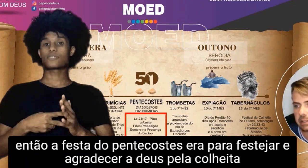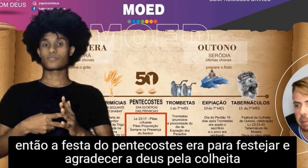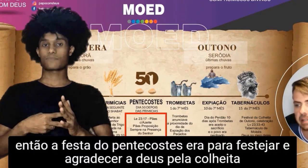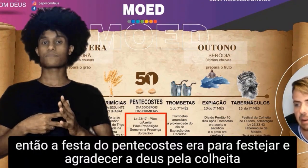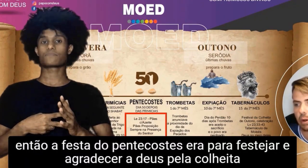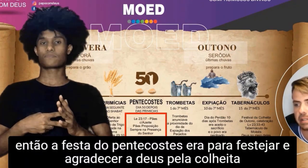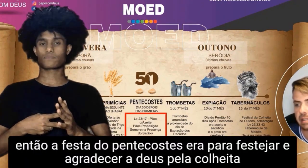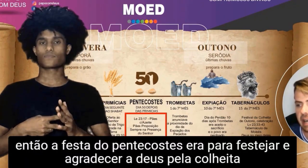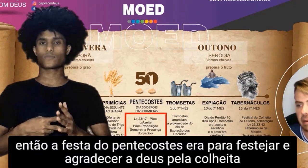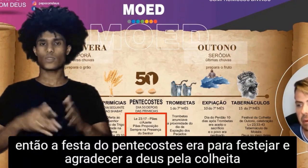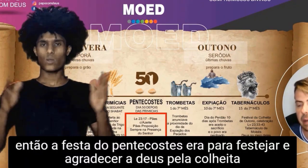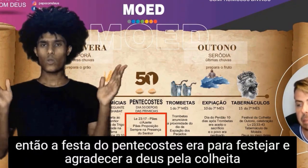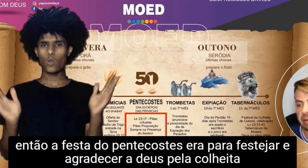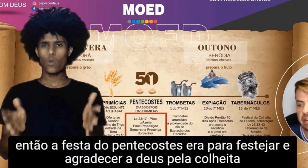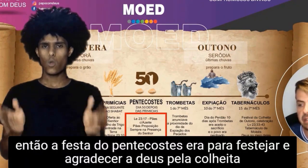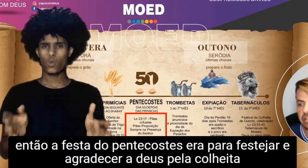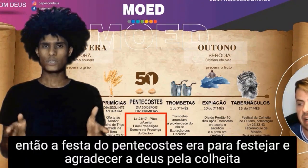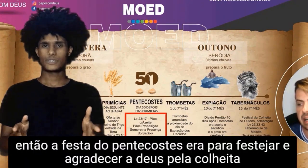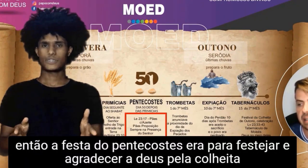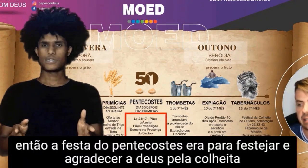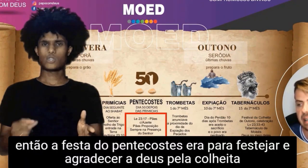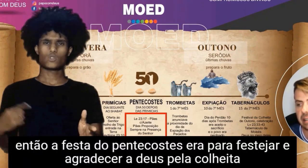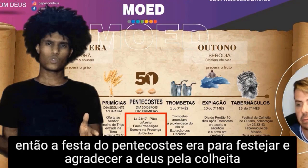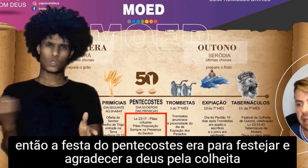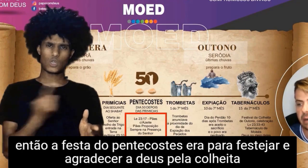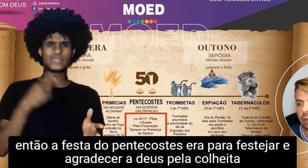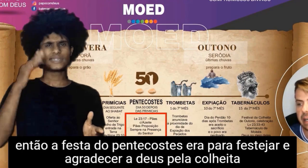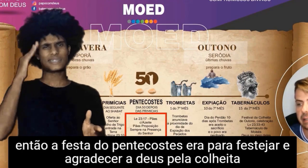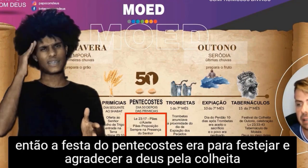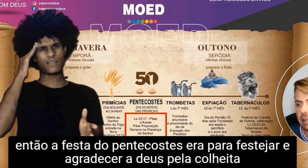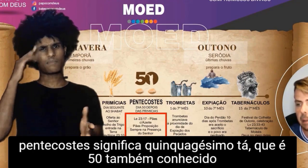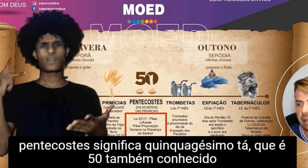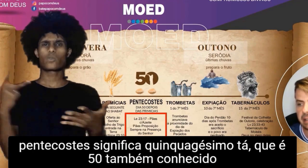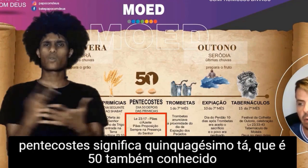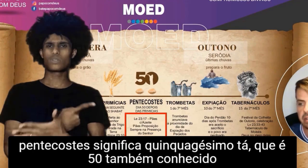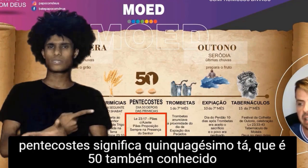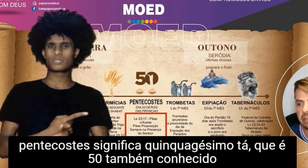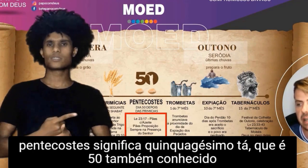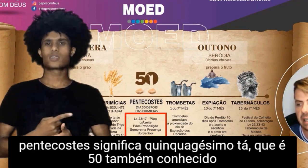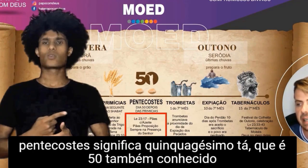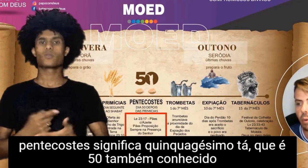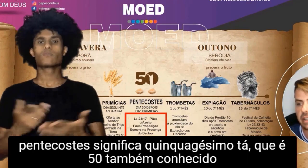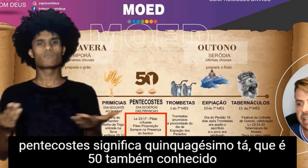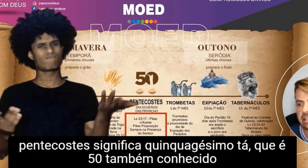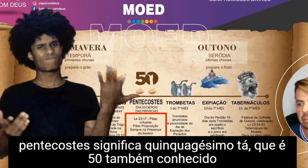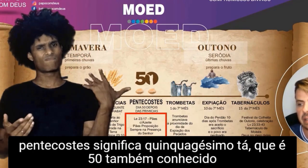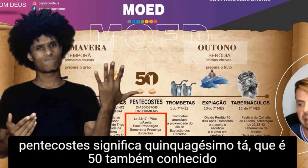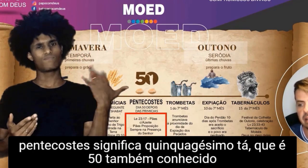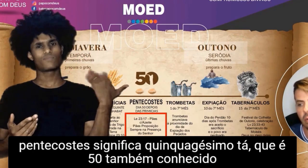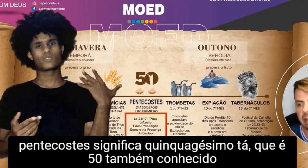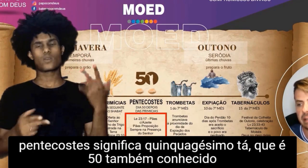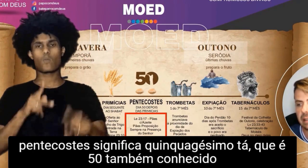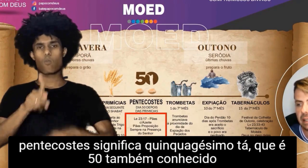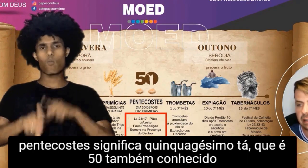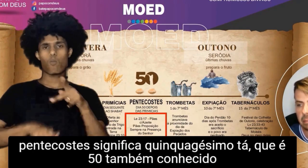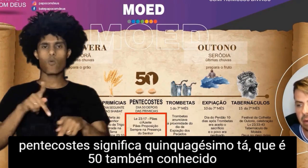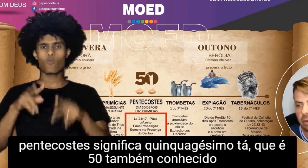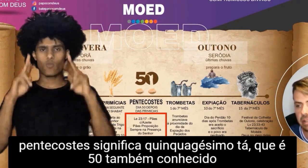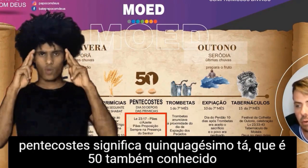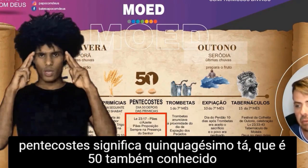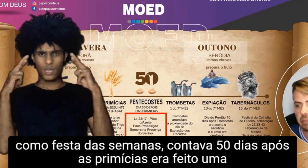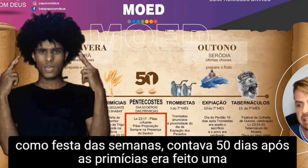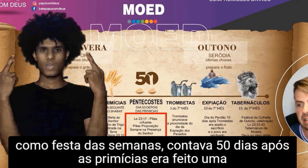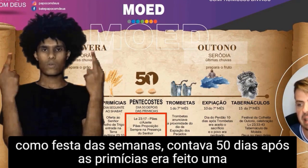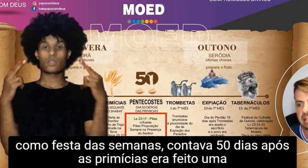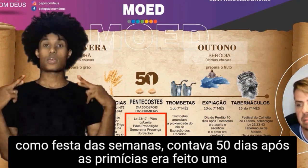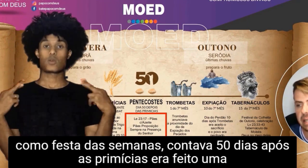Então a festa do Pentecostes era para festejar e agradecer a Deus pela colheita. Pentecostes significa 50, tá? Que é 50. Também